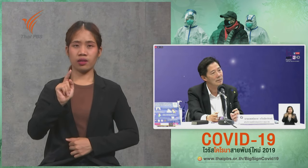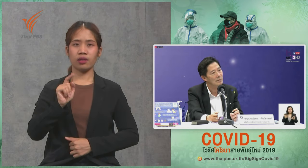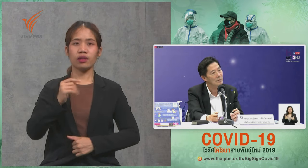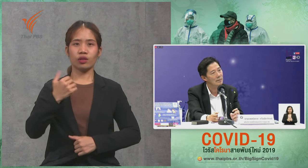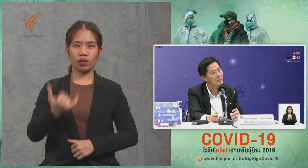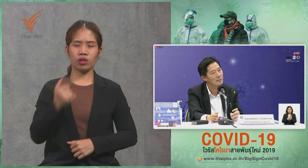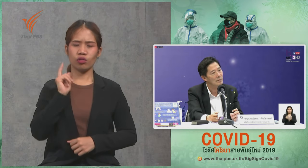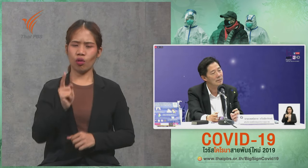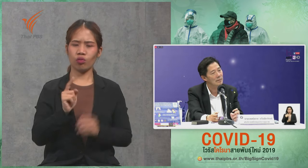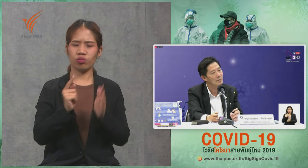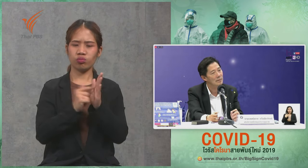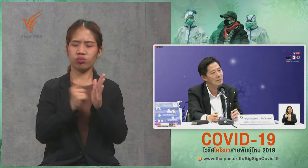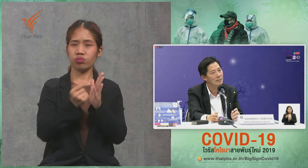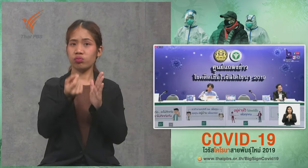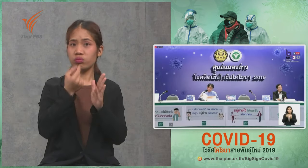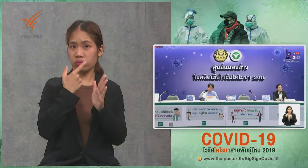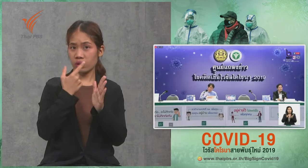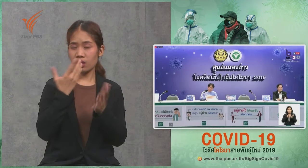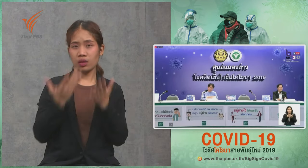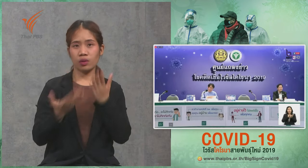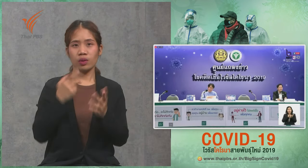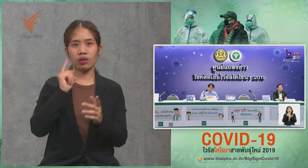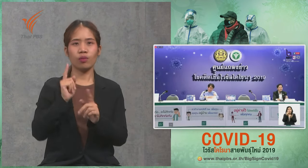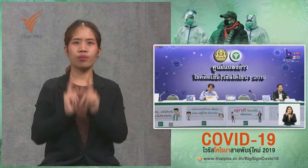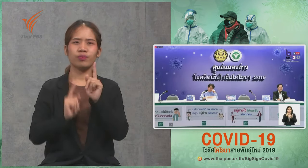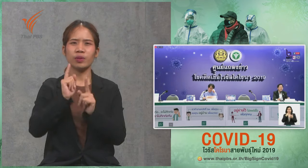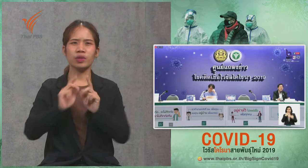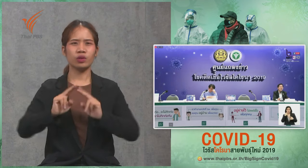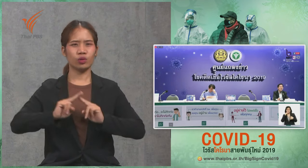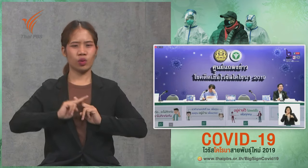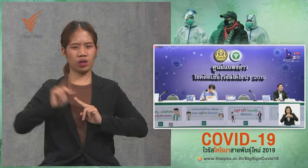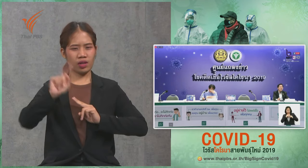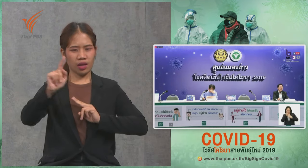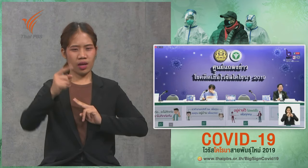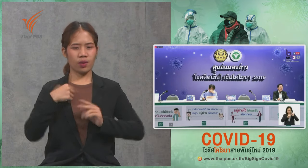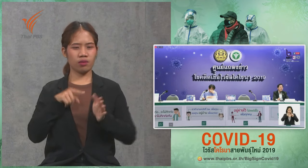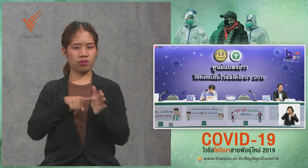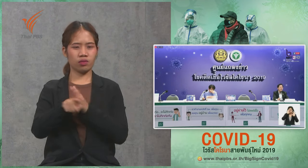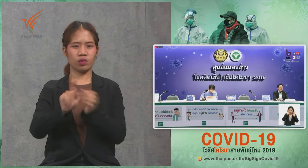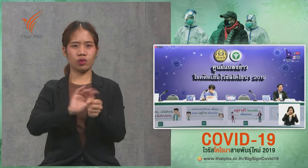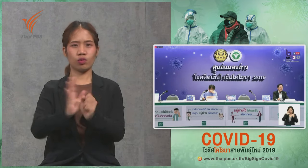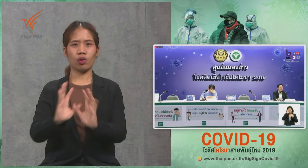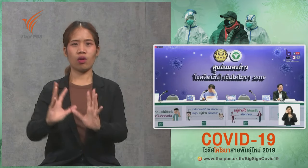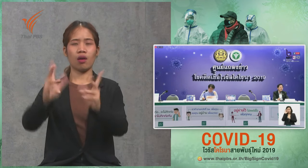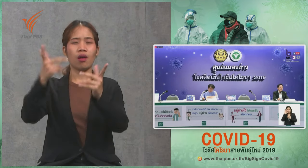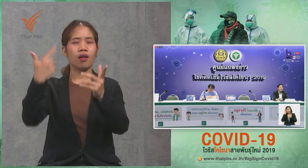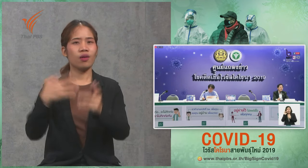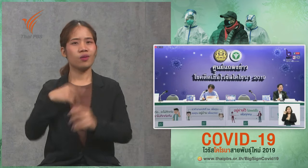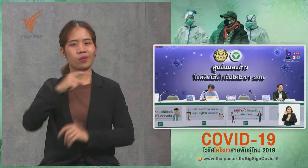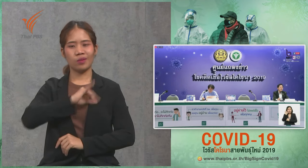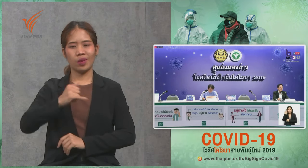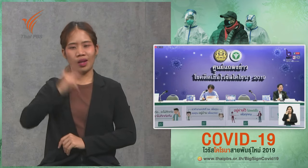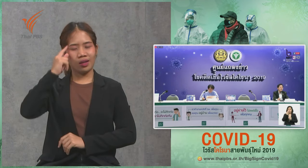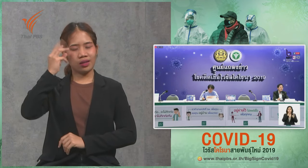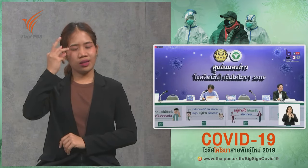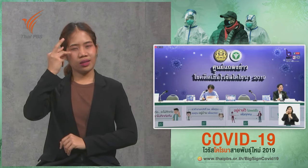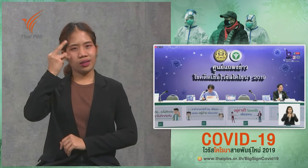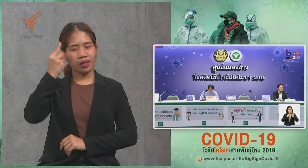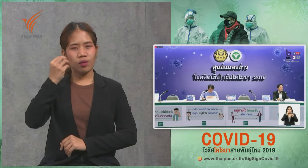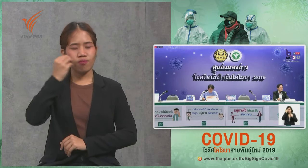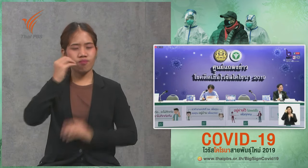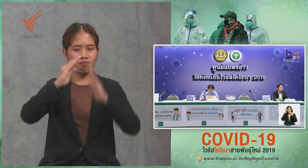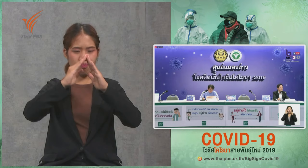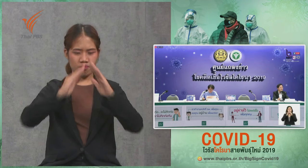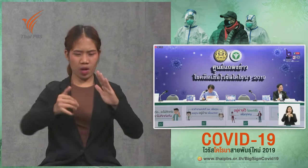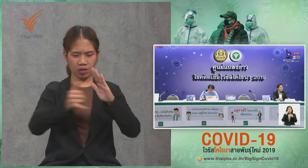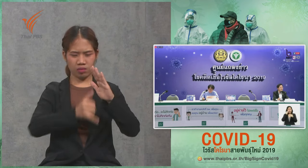กินยาอะไรไหมแล้วก็จะมีการประเมินอาการยังไงว่าตัวเองหายจากเชื้อแล้วอะค่ะโดยบางส่วนกังวลว่าระหว่างที่ให้กักตัวอยู่ที่บ้านจะ